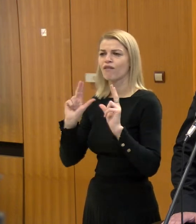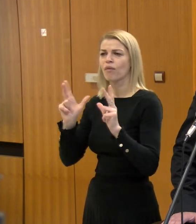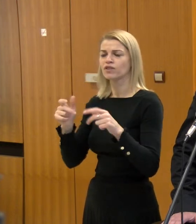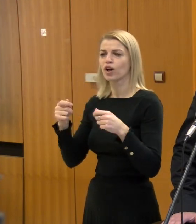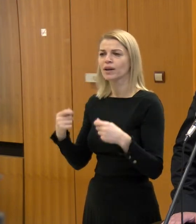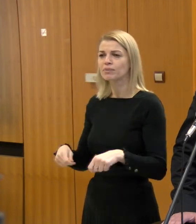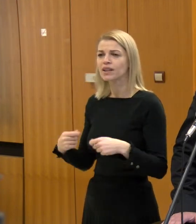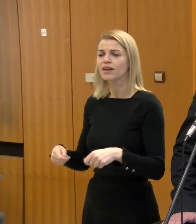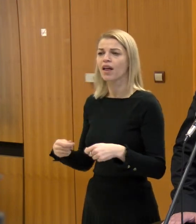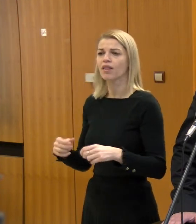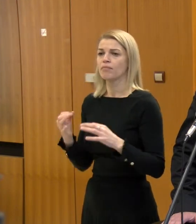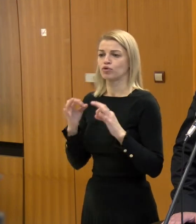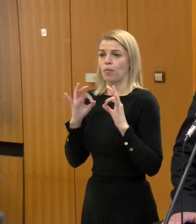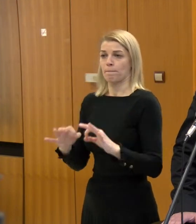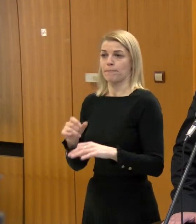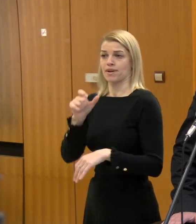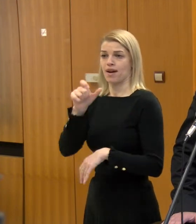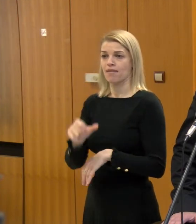Aha.